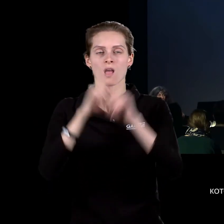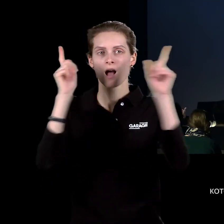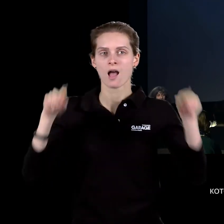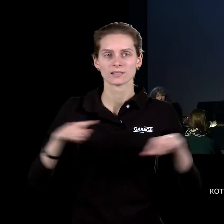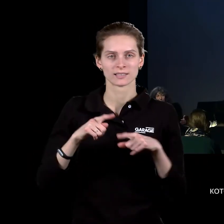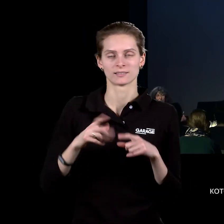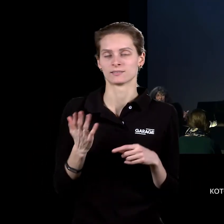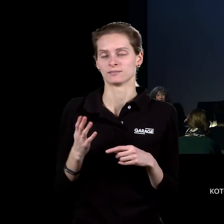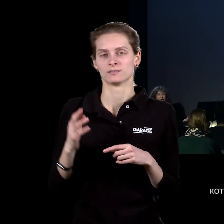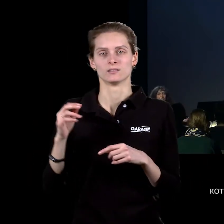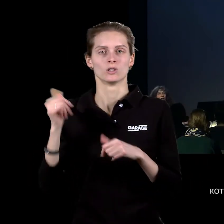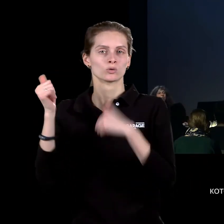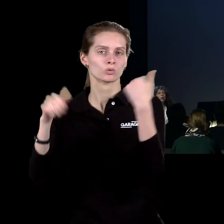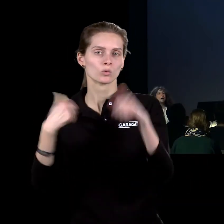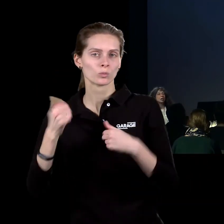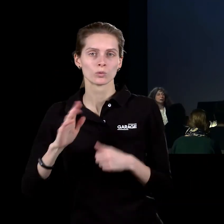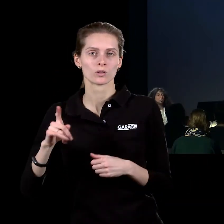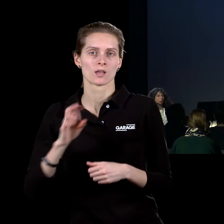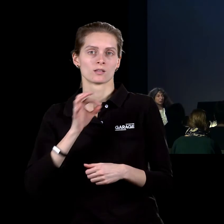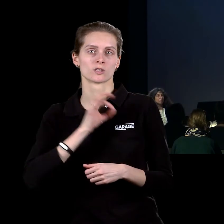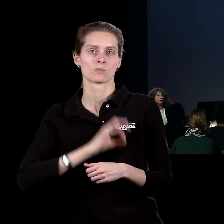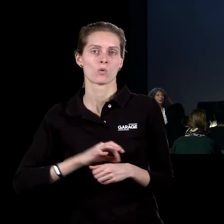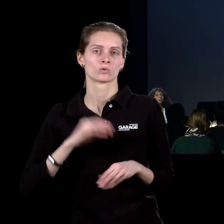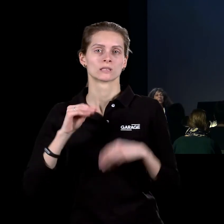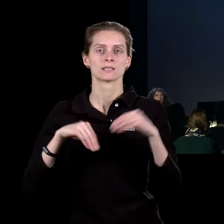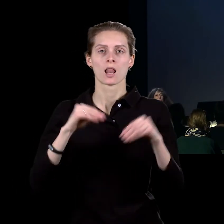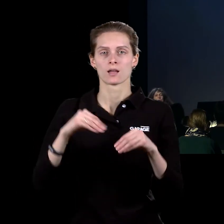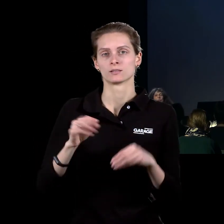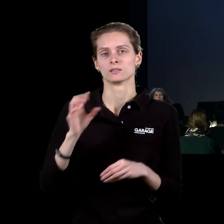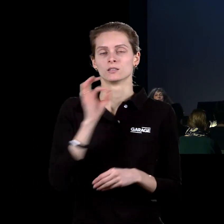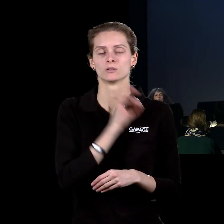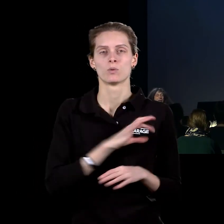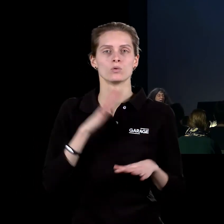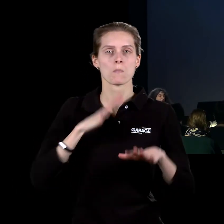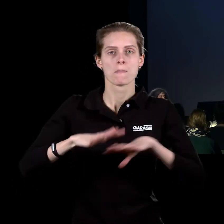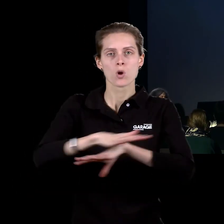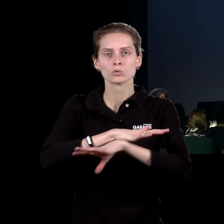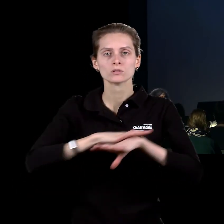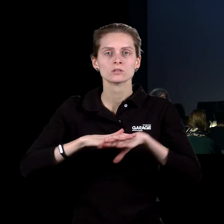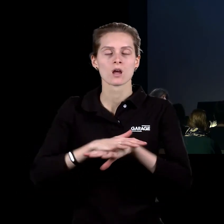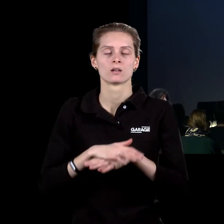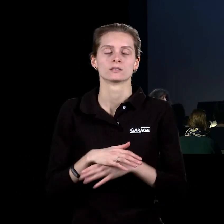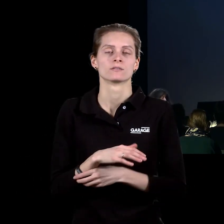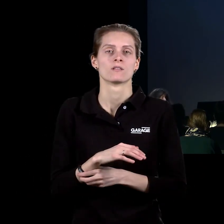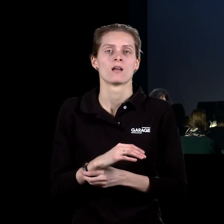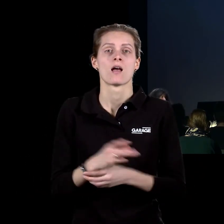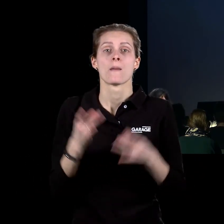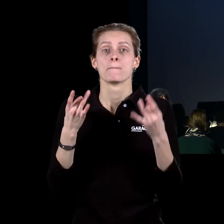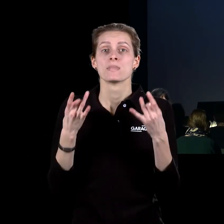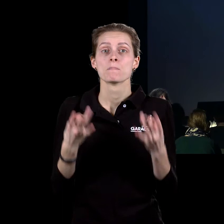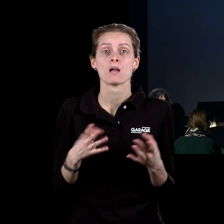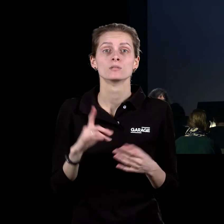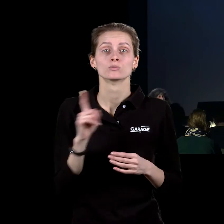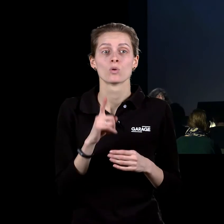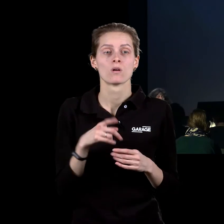а инсталляциями, пространствами. Идея минимализма – это тоже идея снять разницу между различием